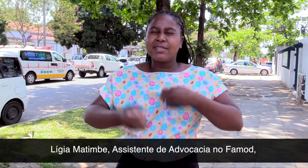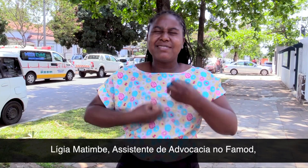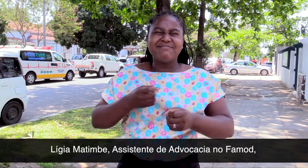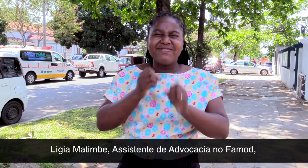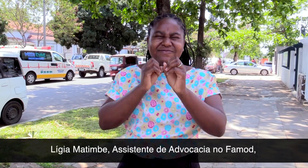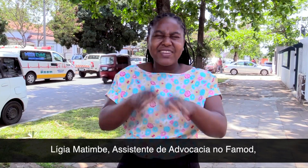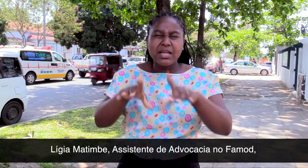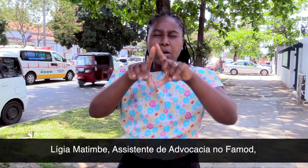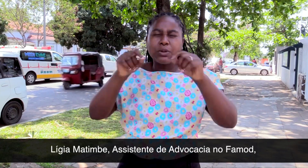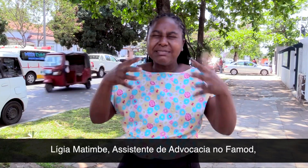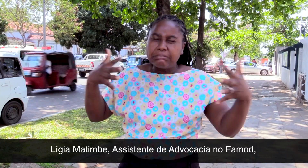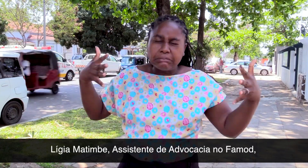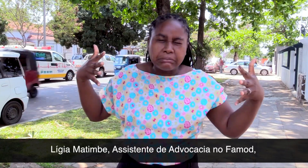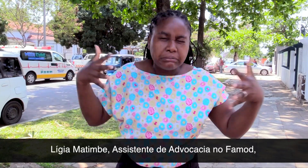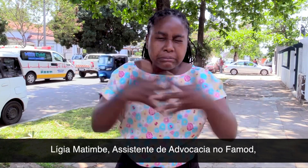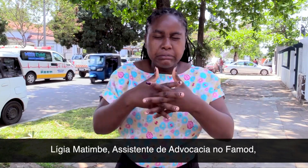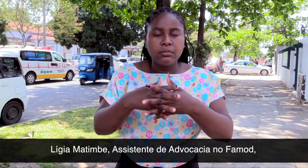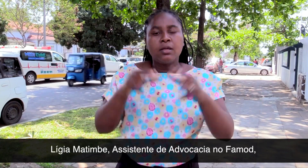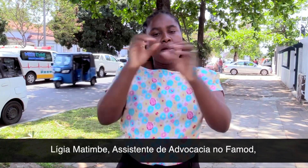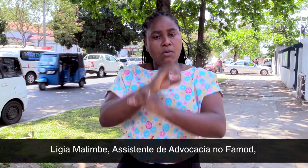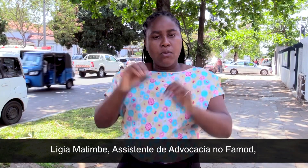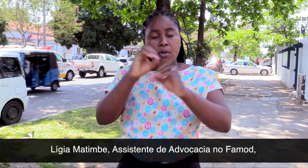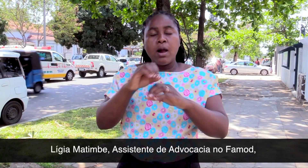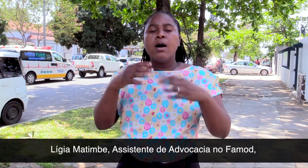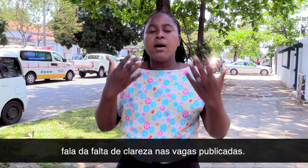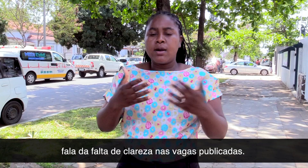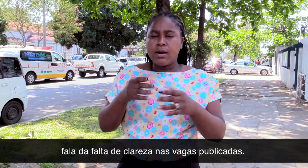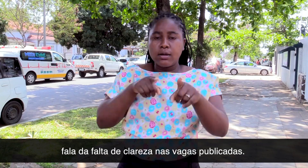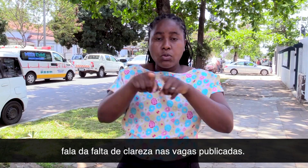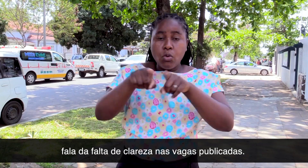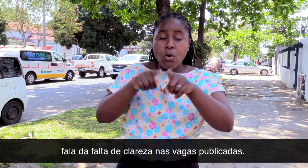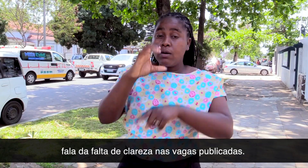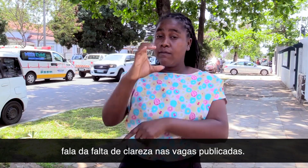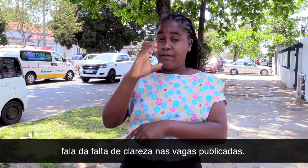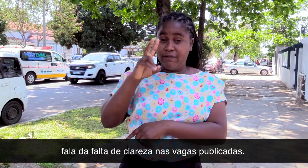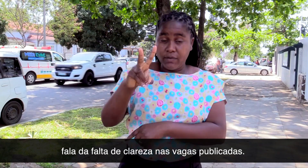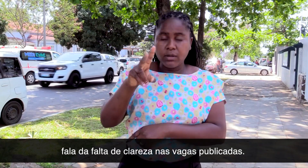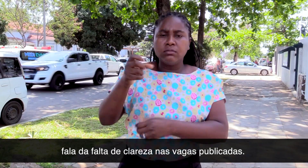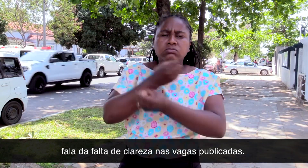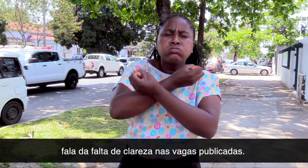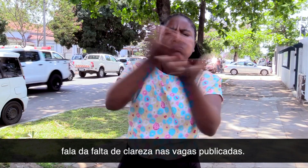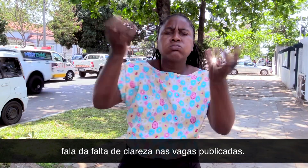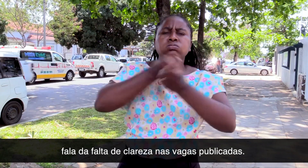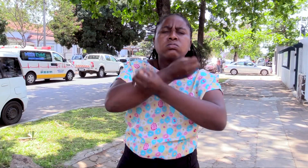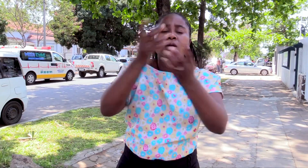Lígia Matimbe, assistente de advocacia no FAMOD, fala da falta de clareza nas vagas publicadas.